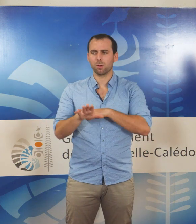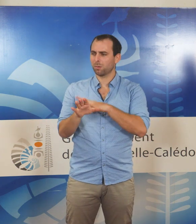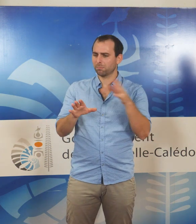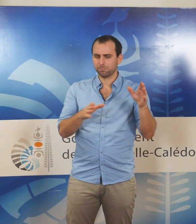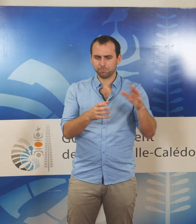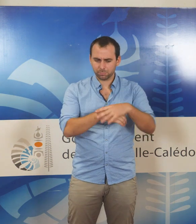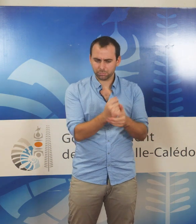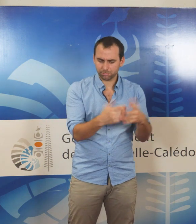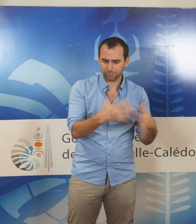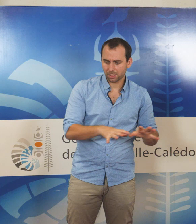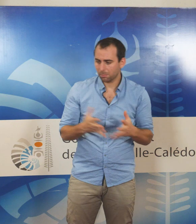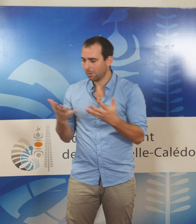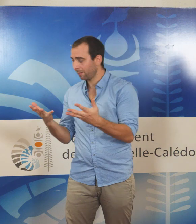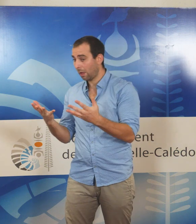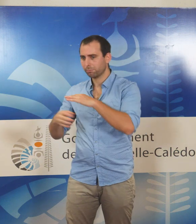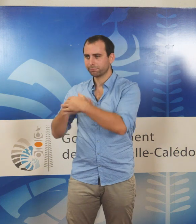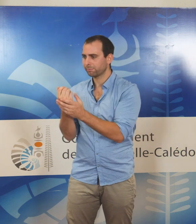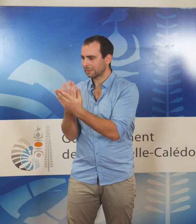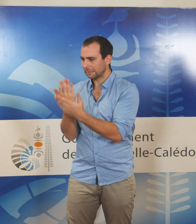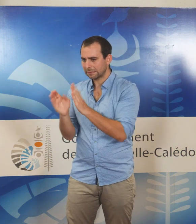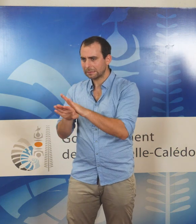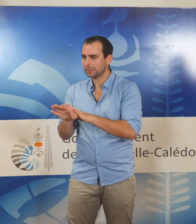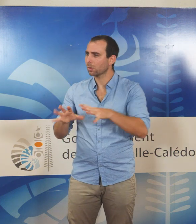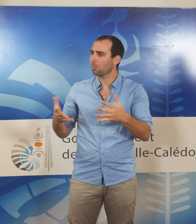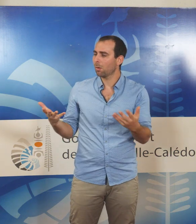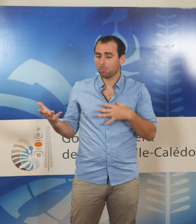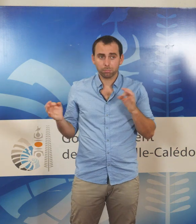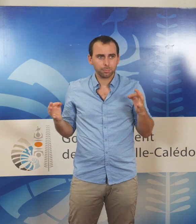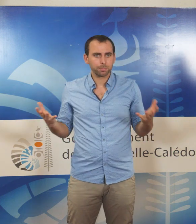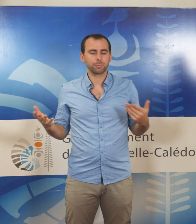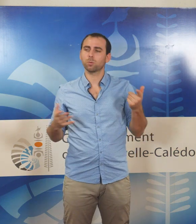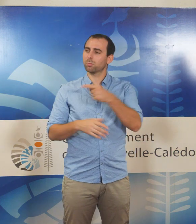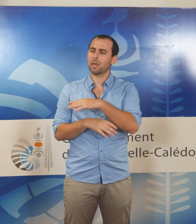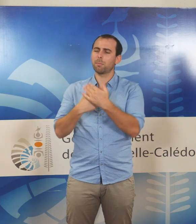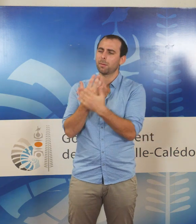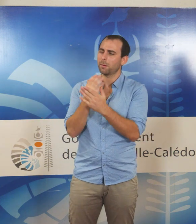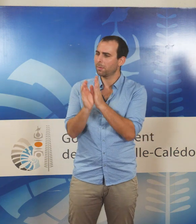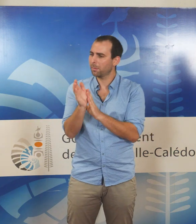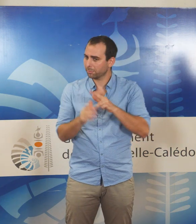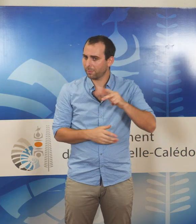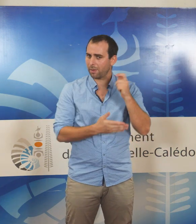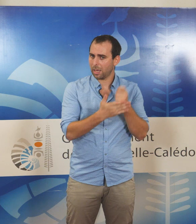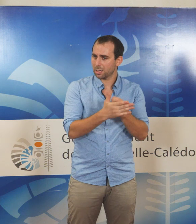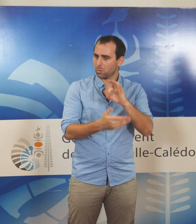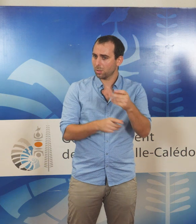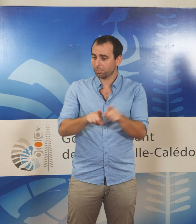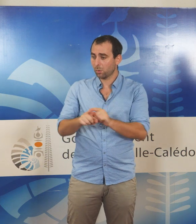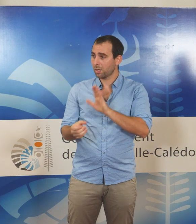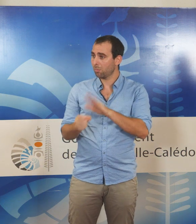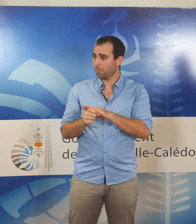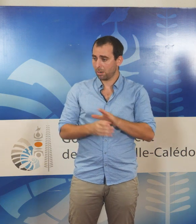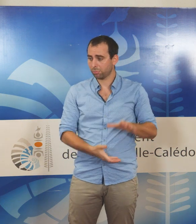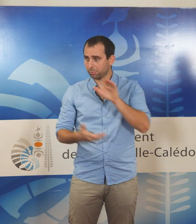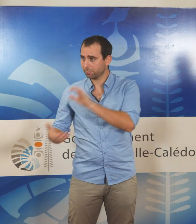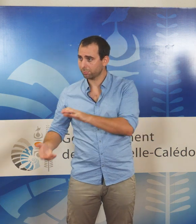d'essuie-main. Et je voulais savoir aussi s'il était donc prévu des essuie-mains et éventuellement des poubelles qui peuvent servir à déposer les essuie-mains et aussi des